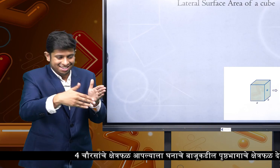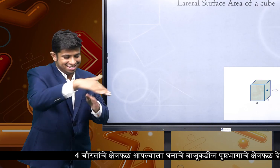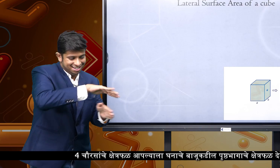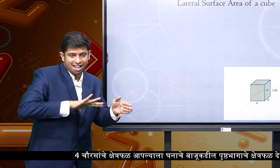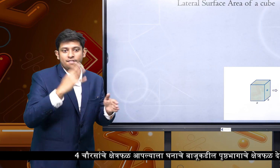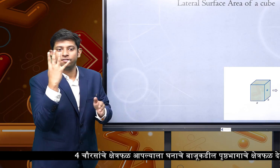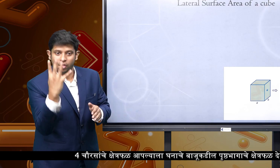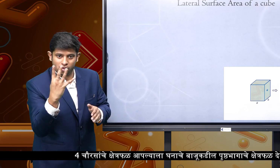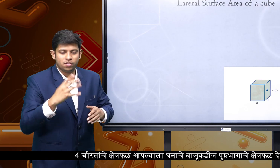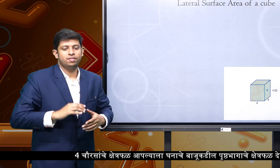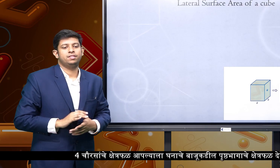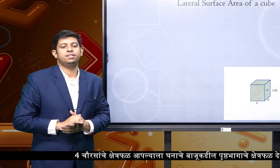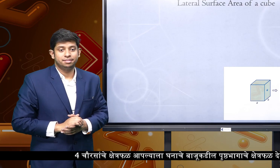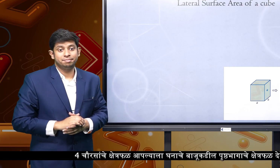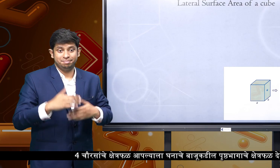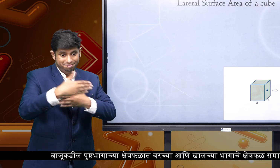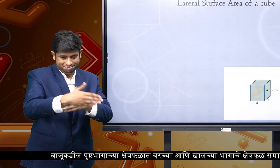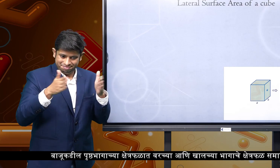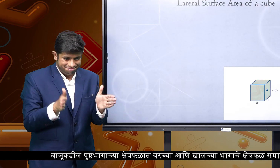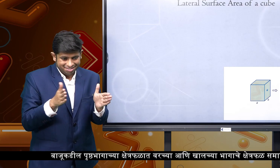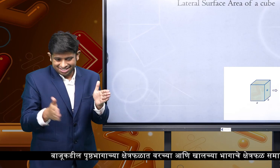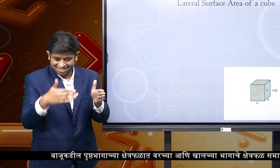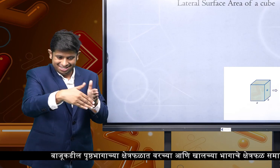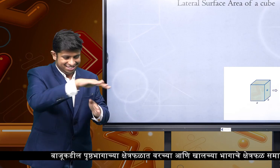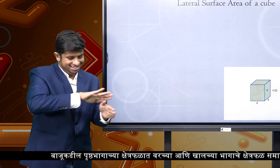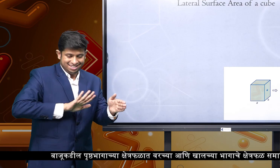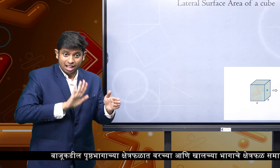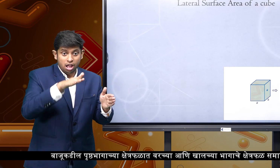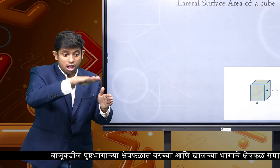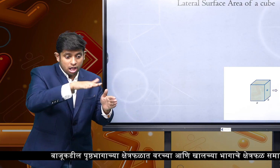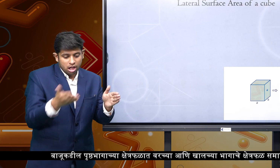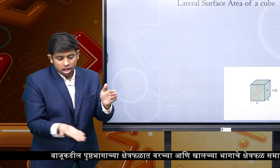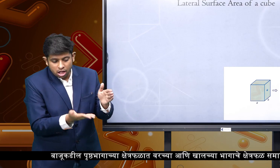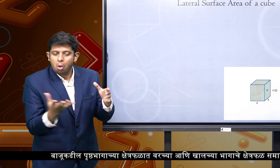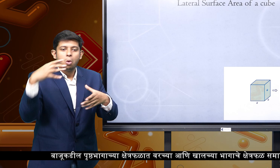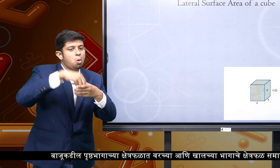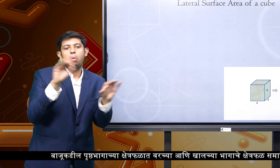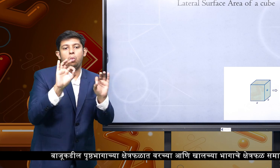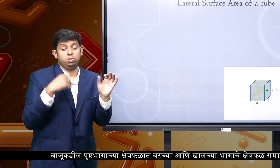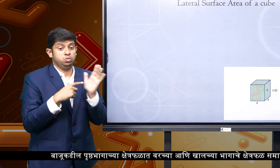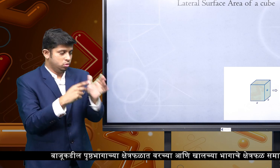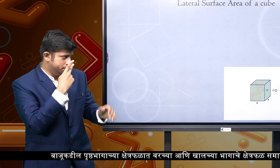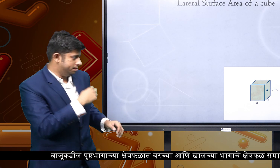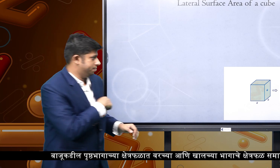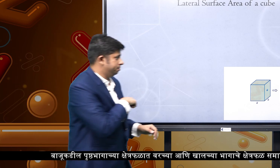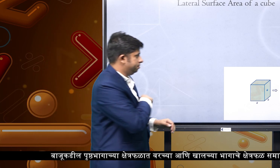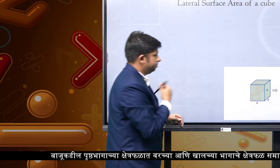बाजूकडील पृष्ठभागाचे क्षेत्रफळ देते. बाजूकडील पृष्ठभागाच्या क्षेत्रफळात वरच्या आणि खालच्या भागाचे